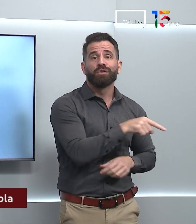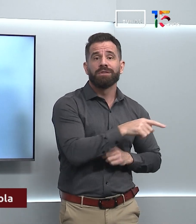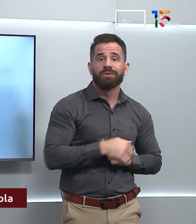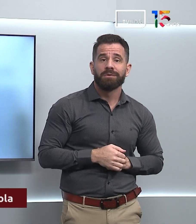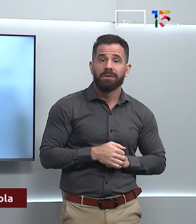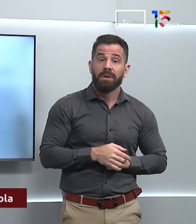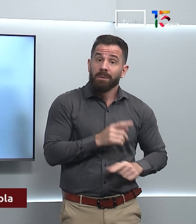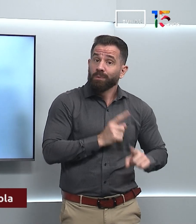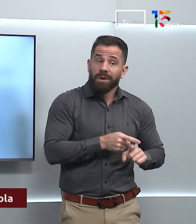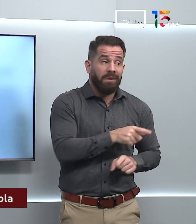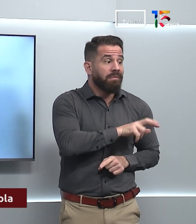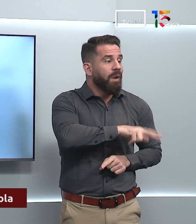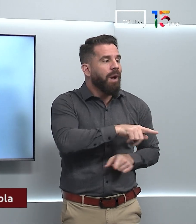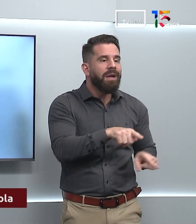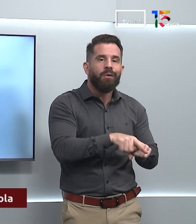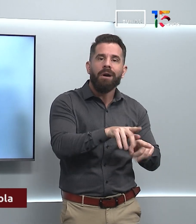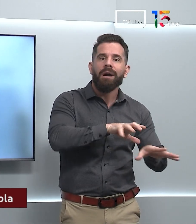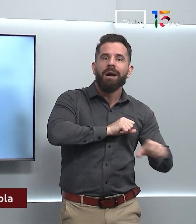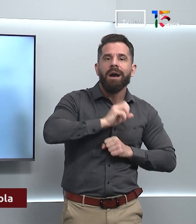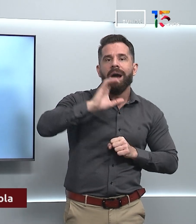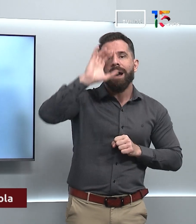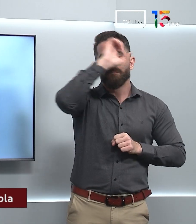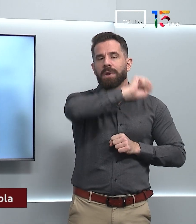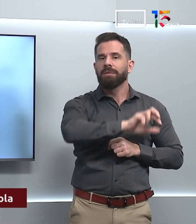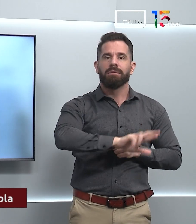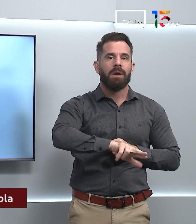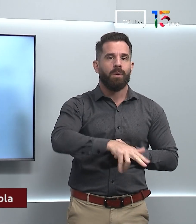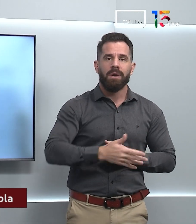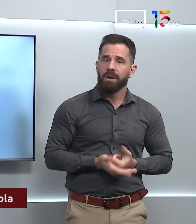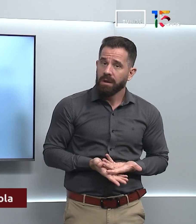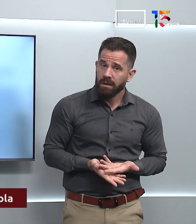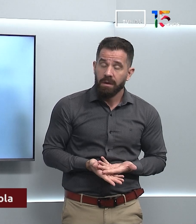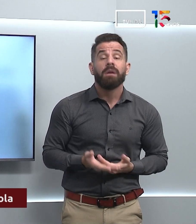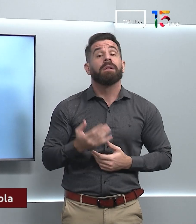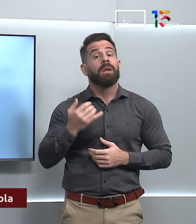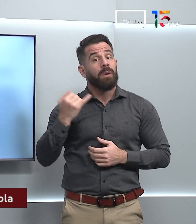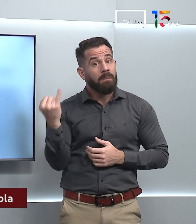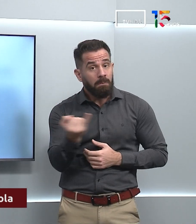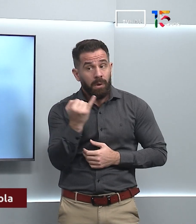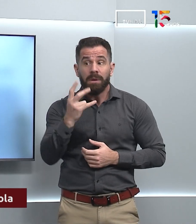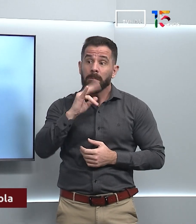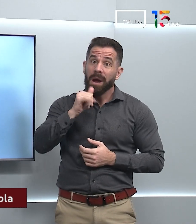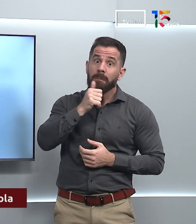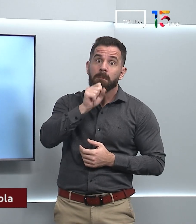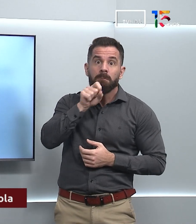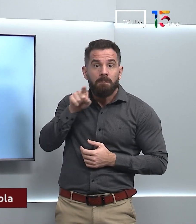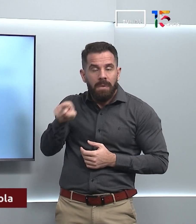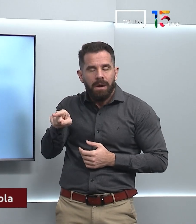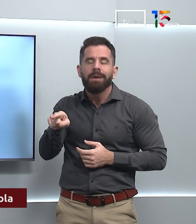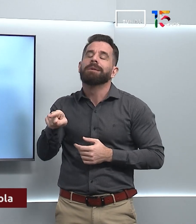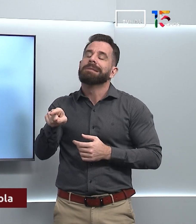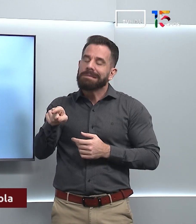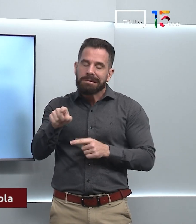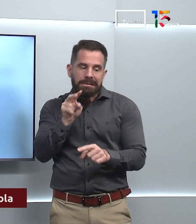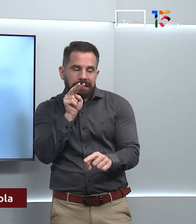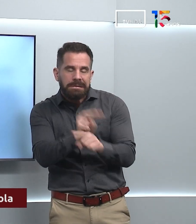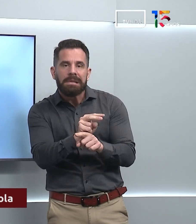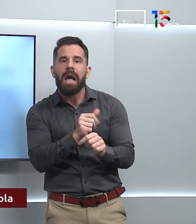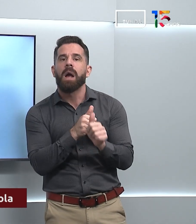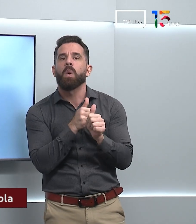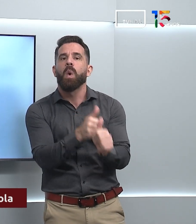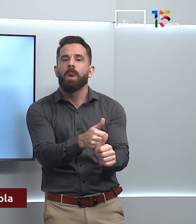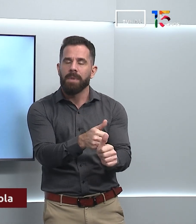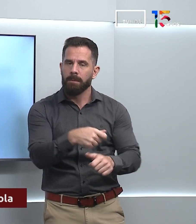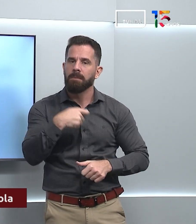uso educativo. Então, cada vez mais é importante também os pais se sensibilizarem, acompanharem os estudantes. Hoje já tem